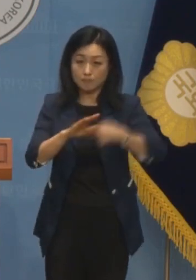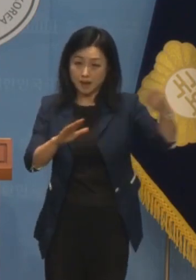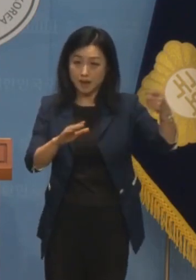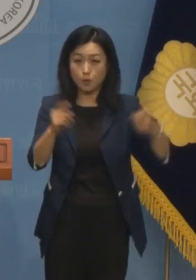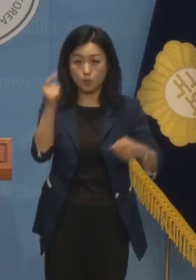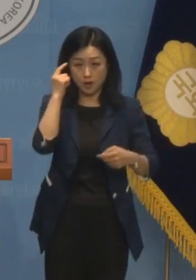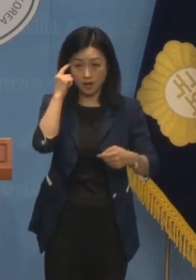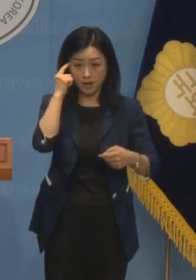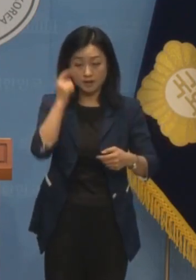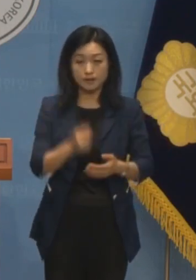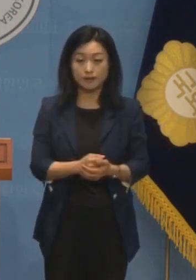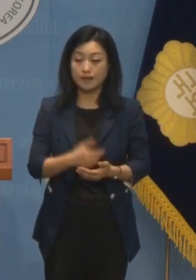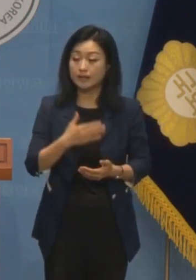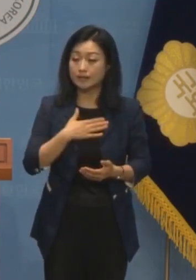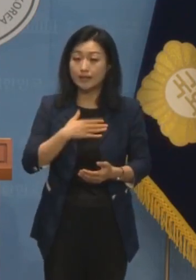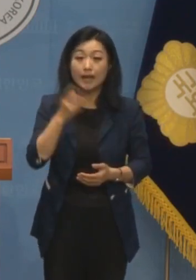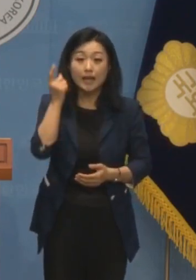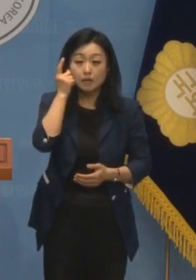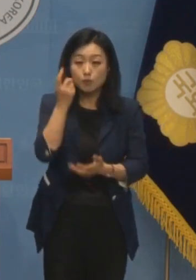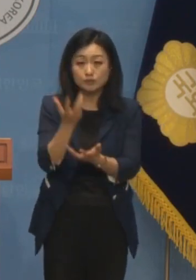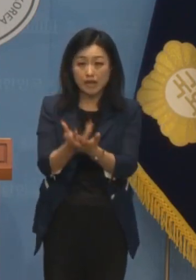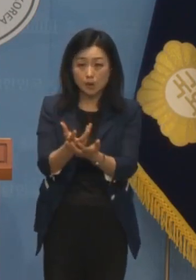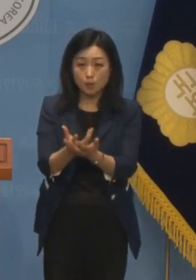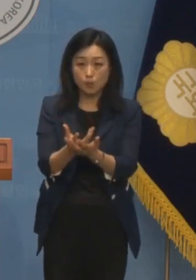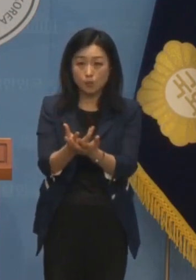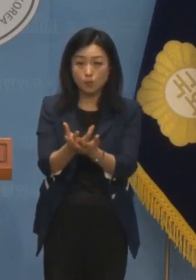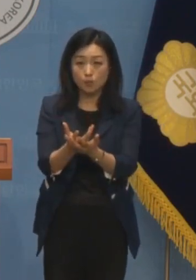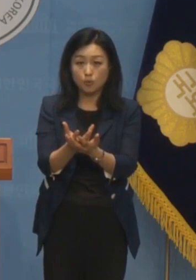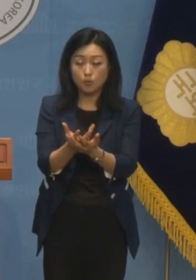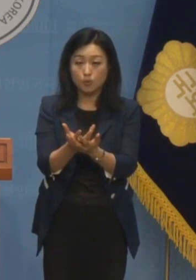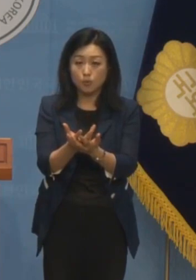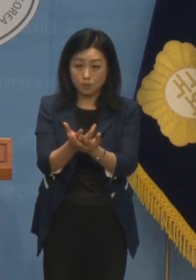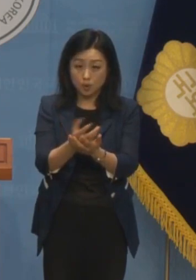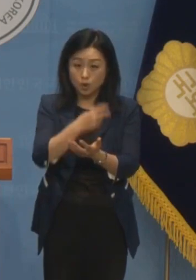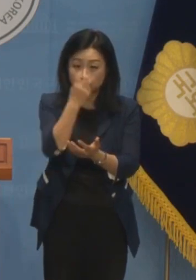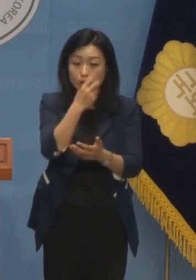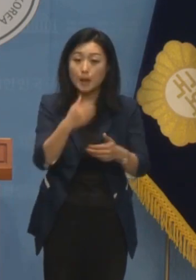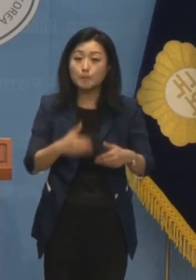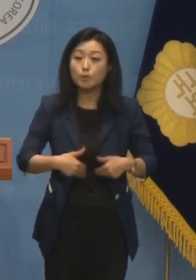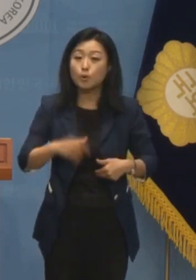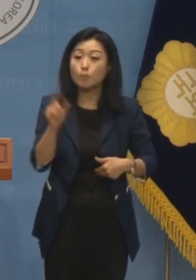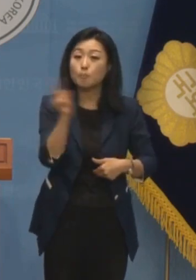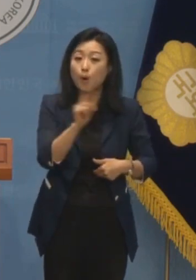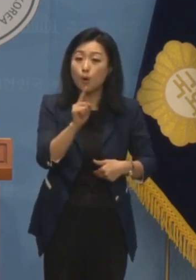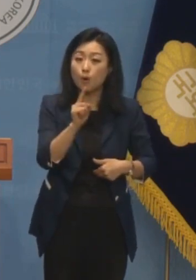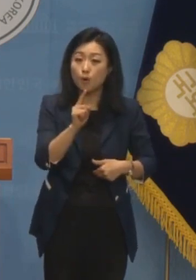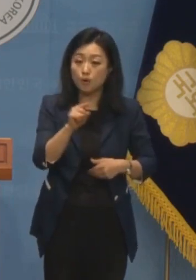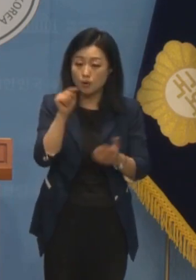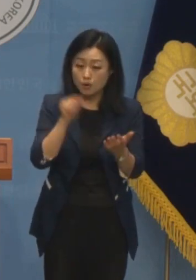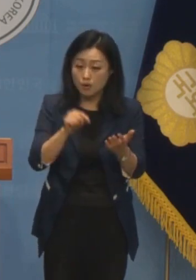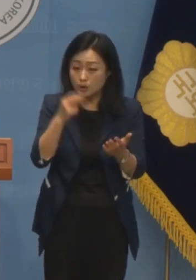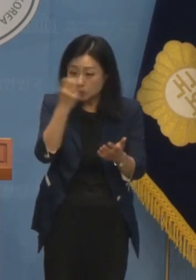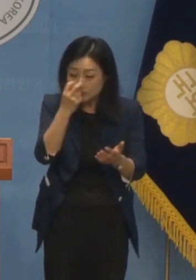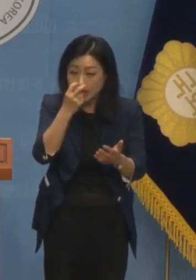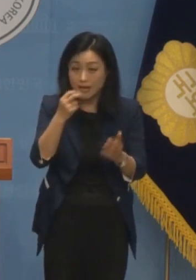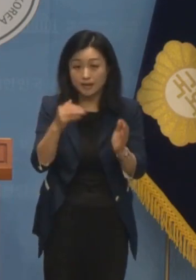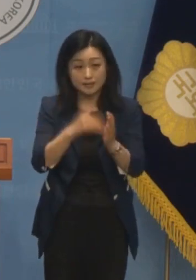첫째, 저희 통신 자료는 어떤 수사 필요에 따라 조회한